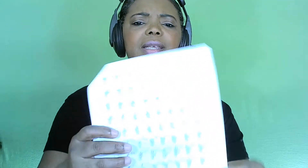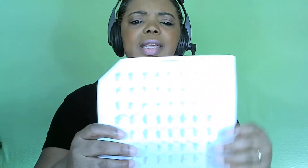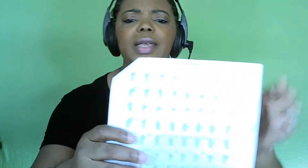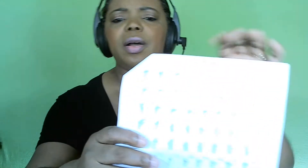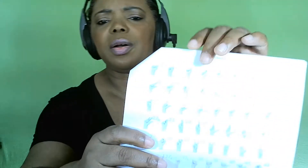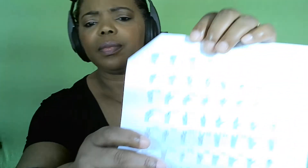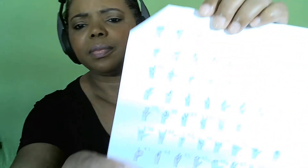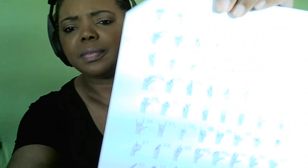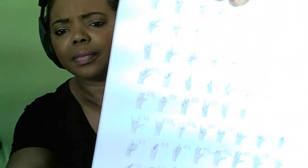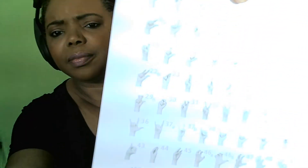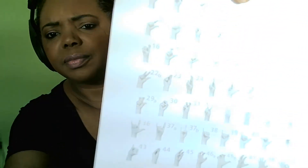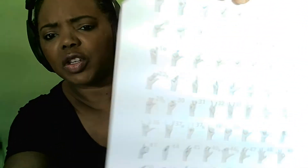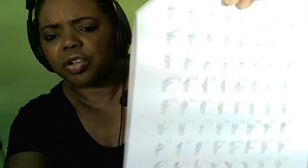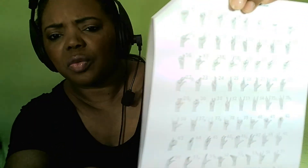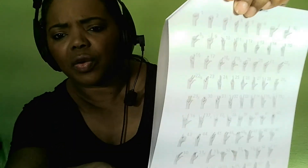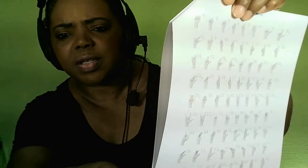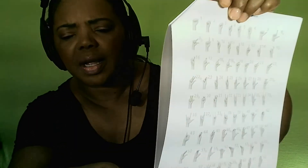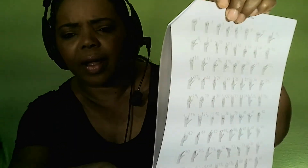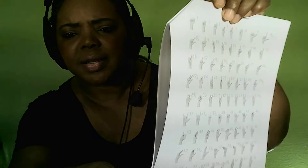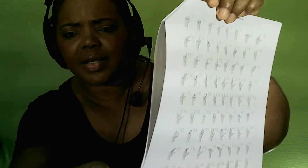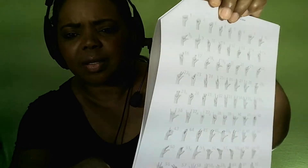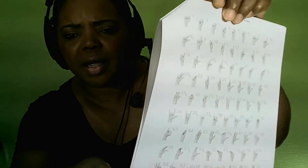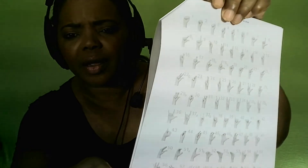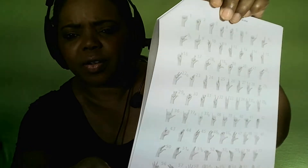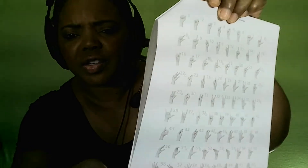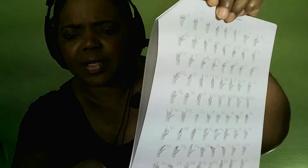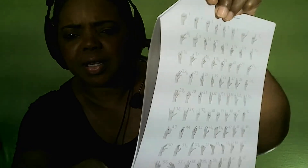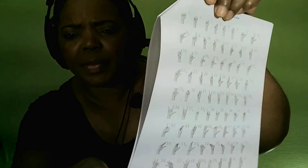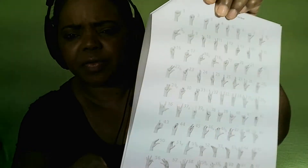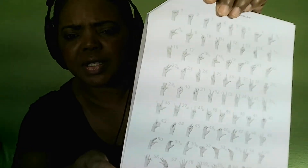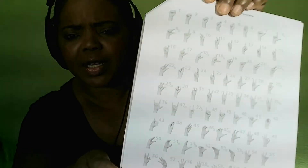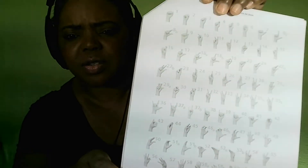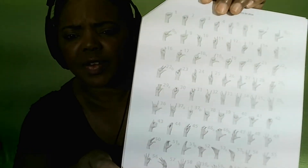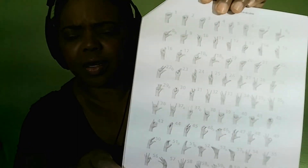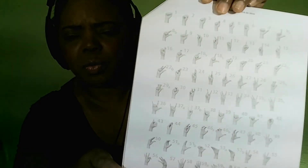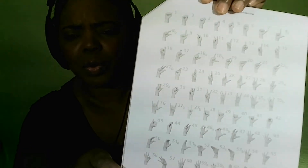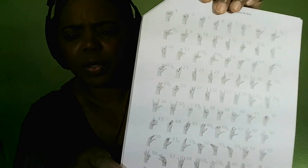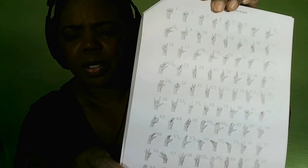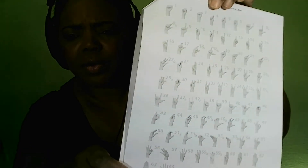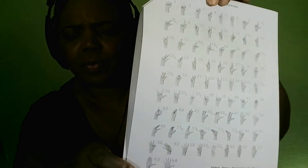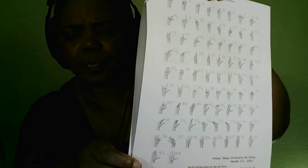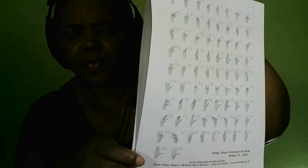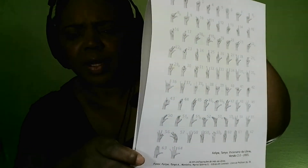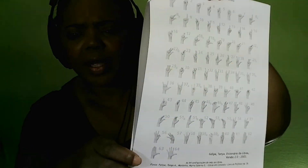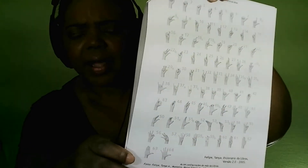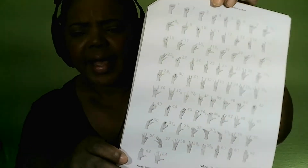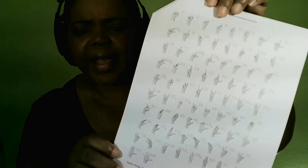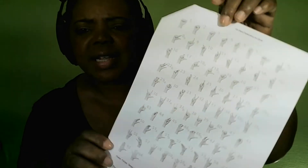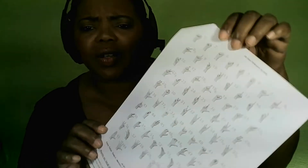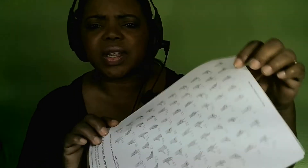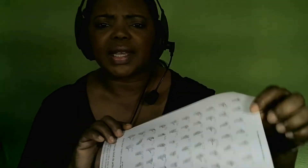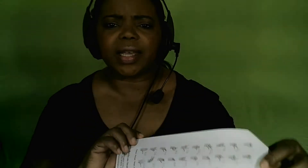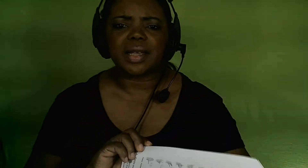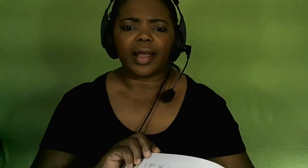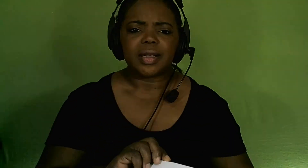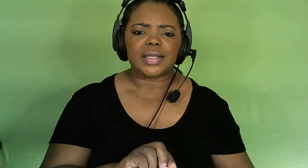daqui, ó, acho que eu não vou assim, né? Eu acho que assim dá para vocês verem um pouquinho. Essa daqui